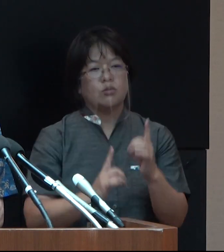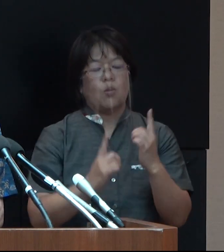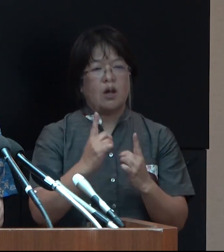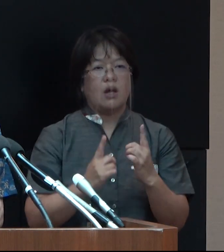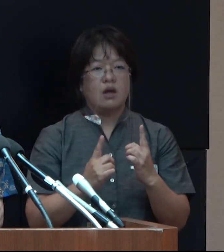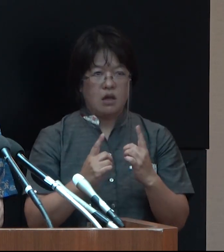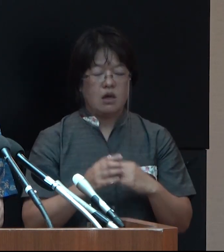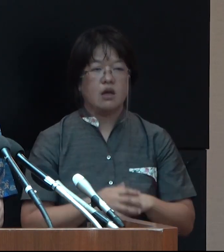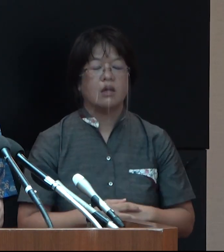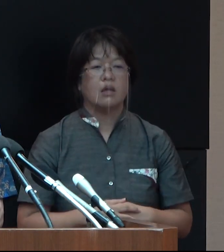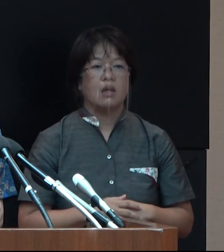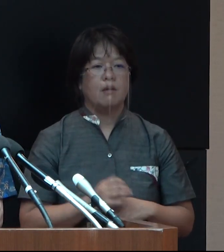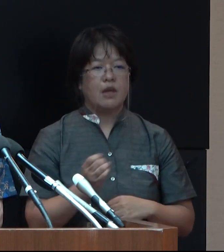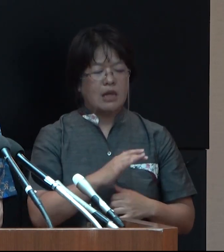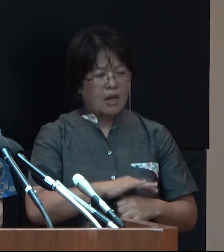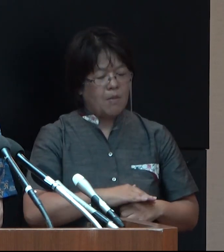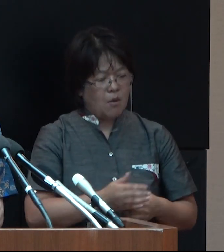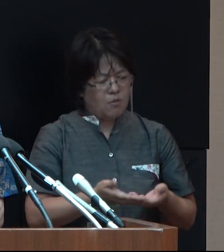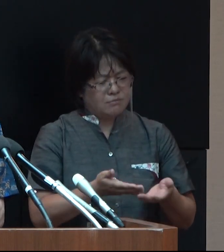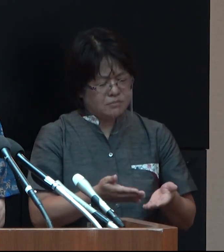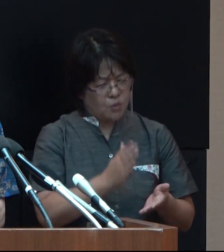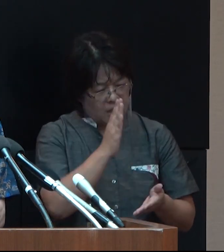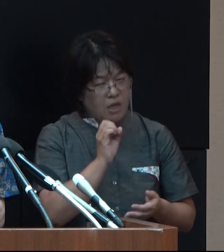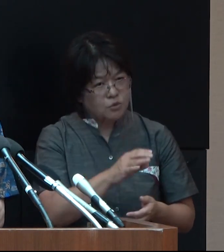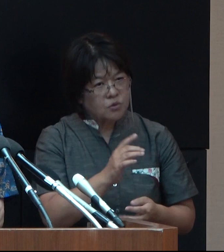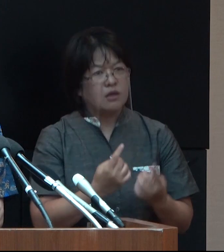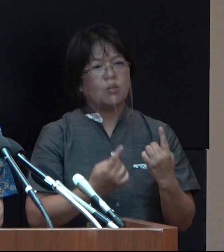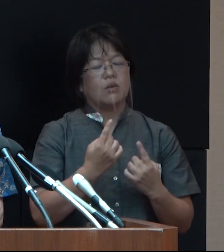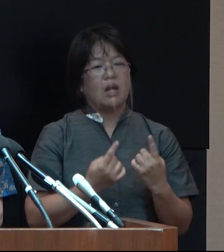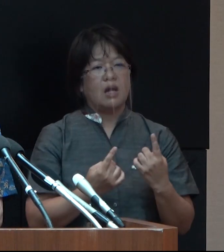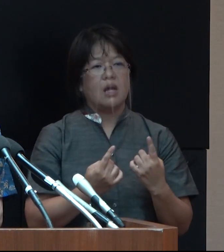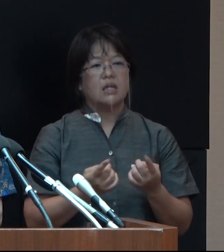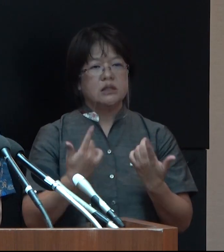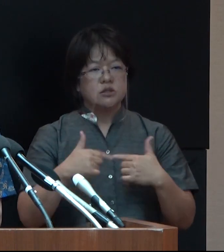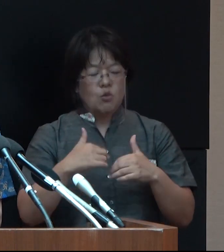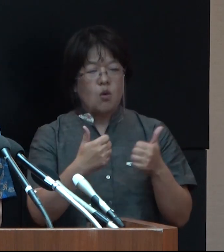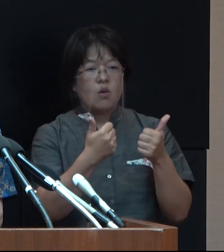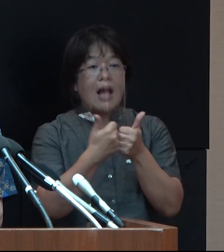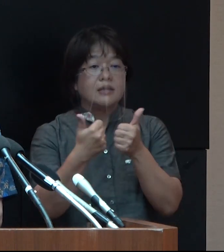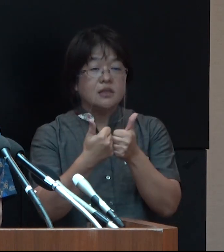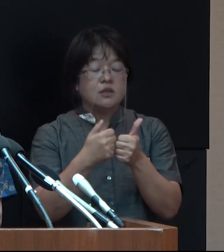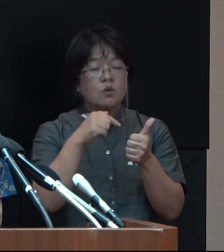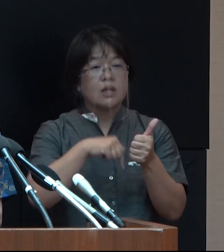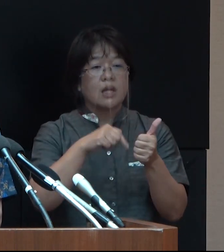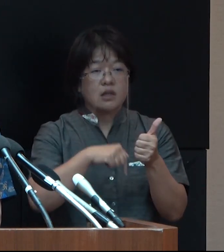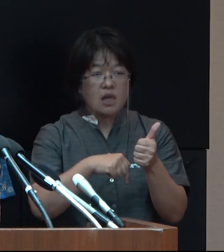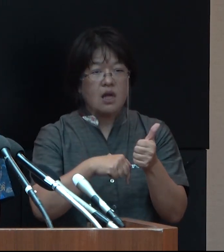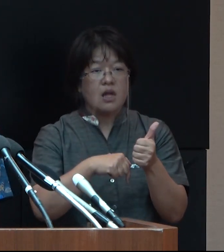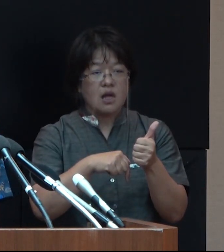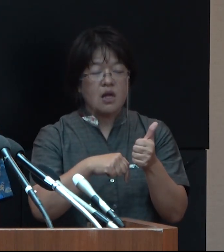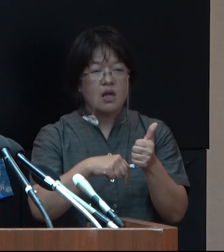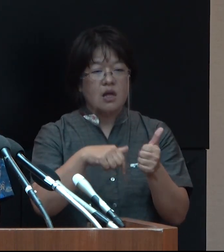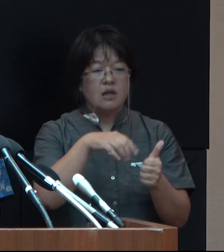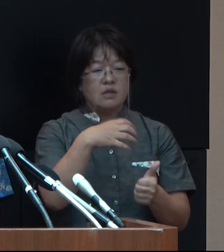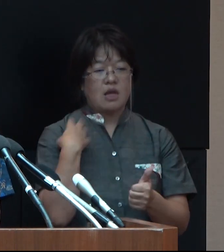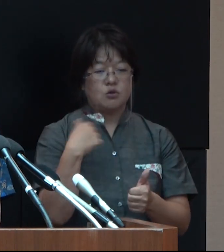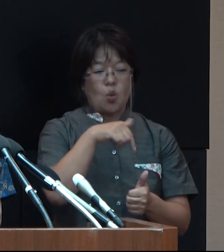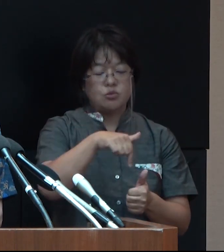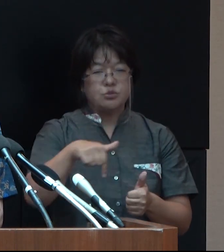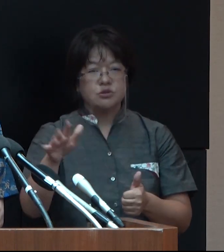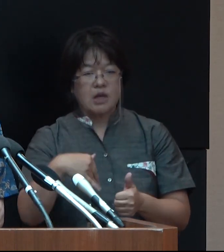るいは我慢をしていただくということを、常に会議の中でも、それぞれの部局からの意見を